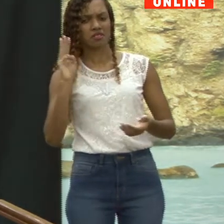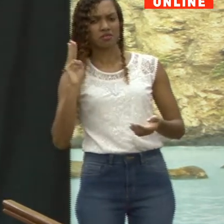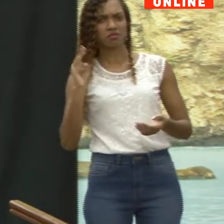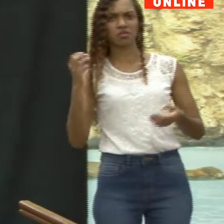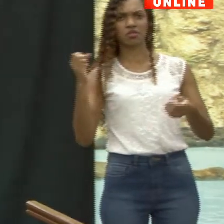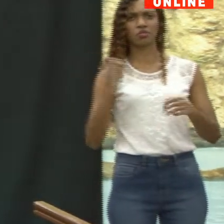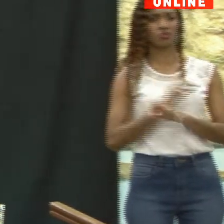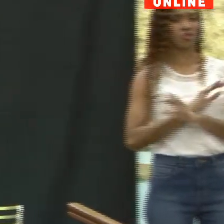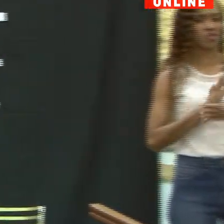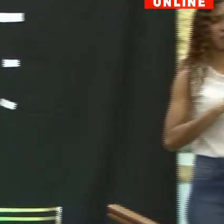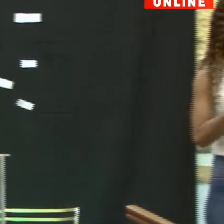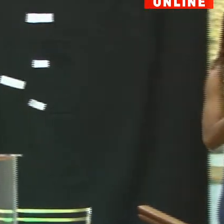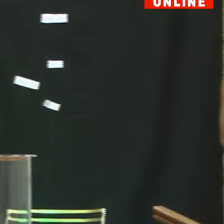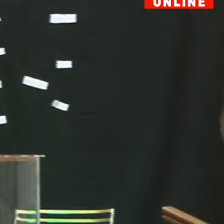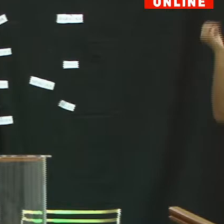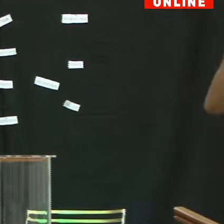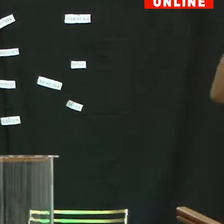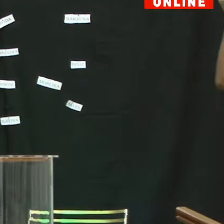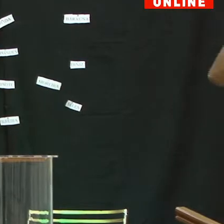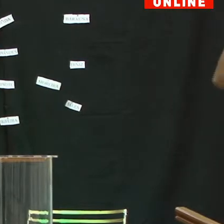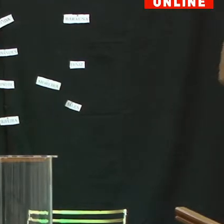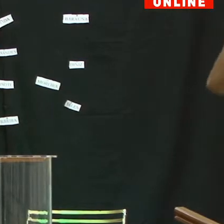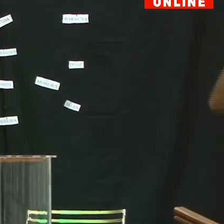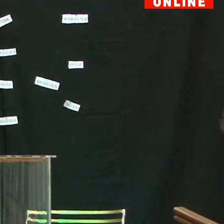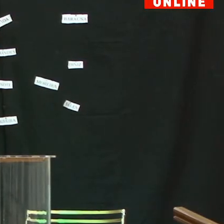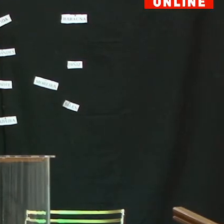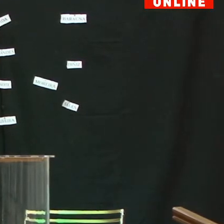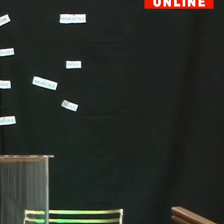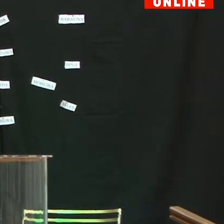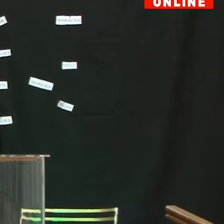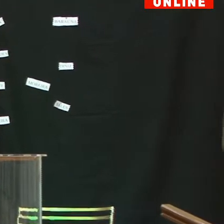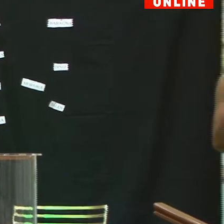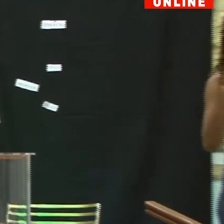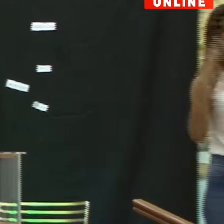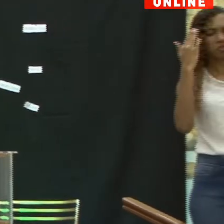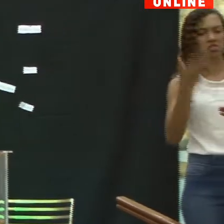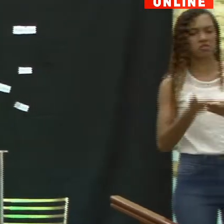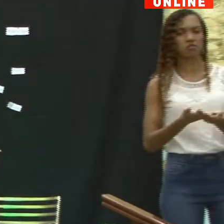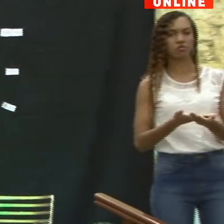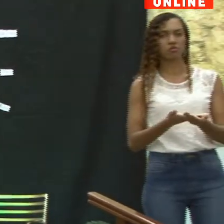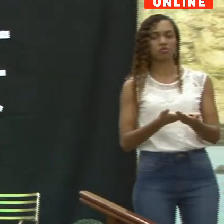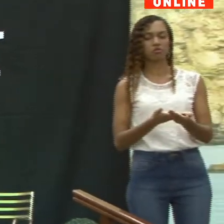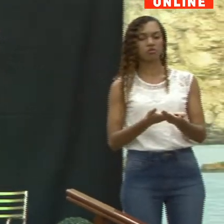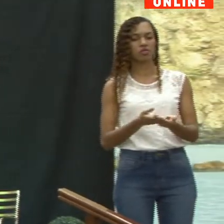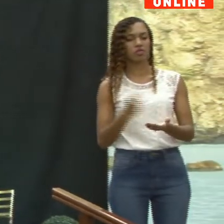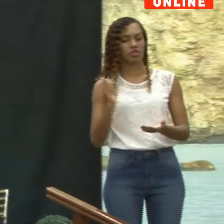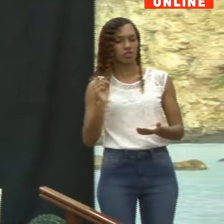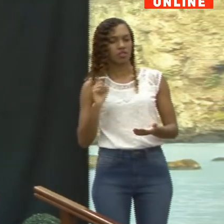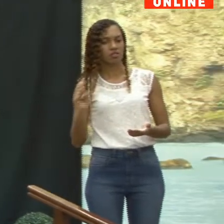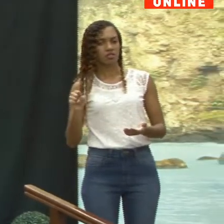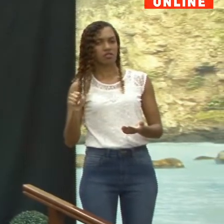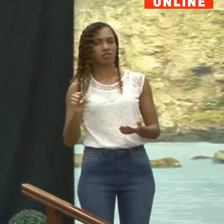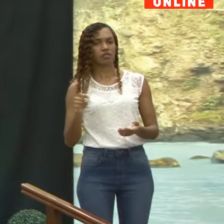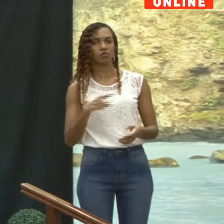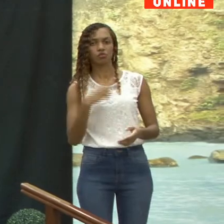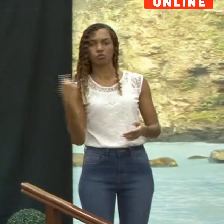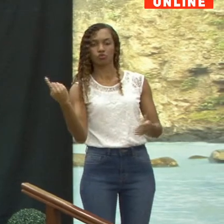Eu acredito que muitos de nós aqui já ficou pelo menos um dia sem água na